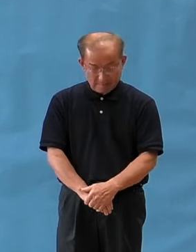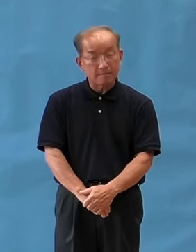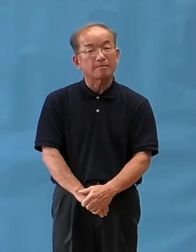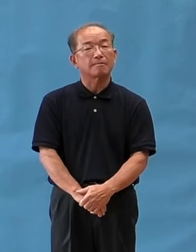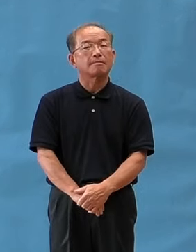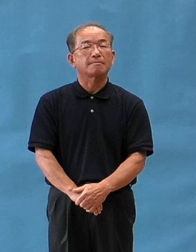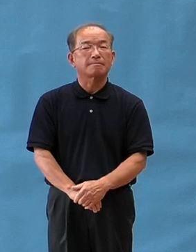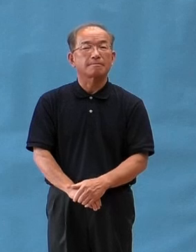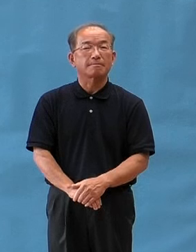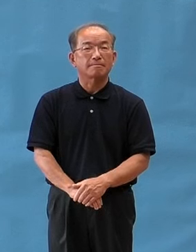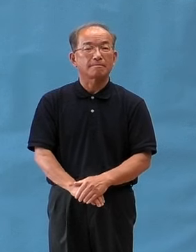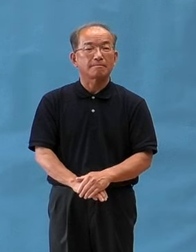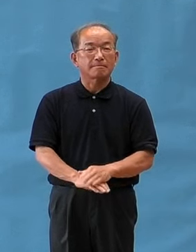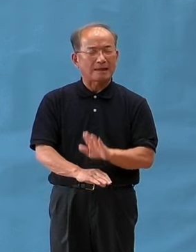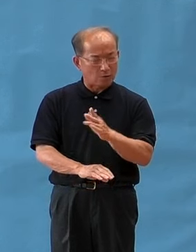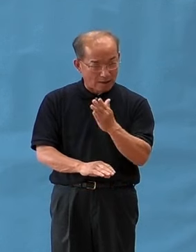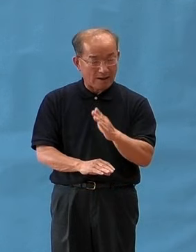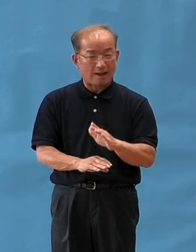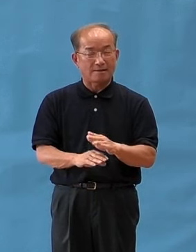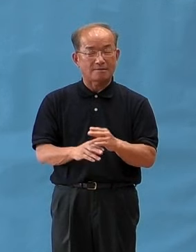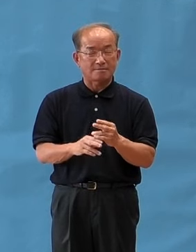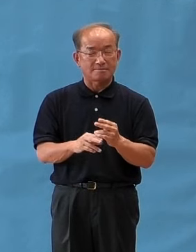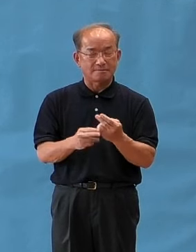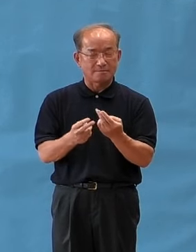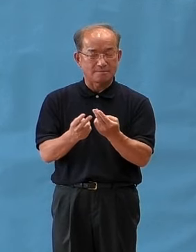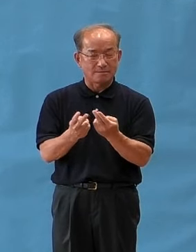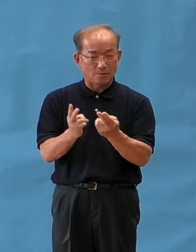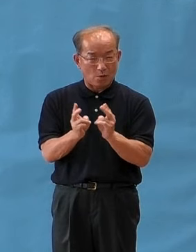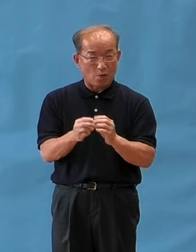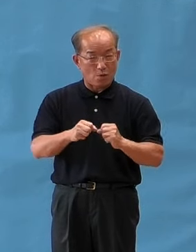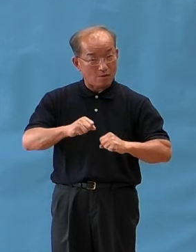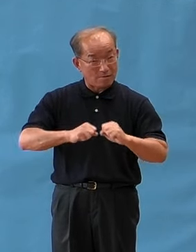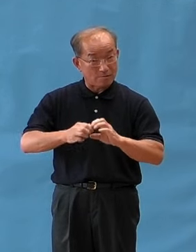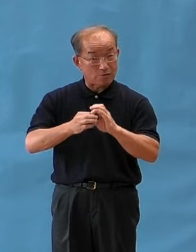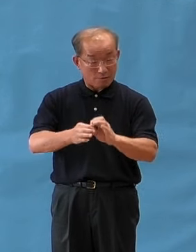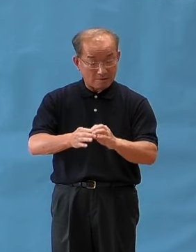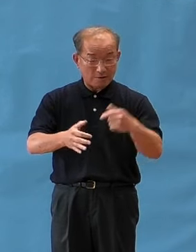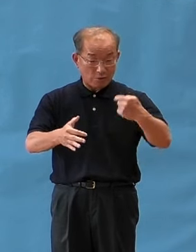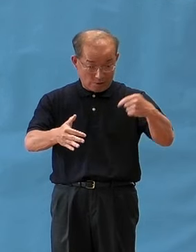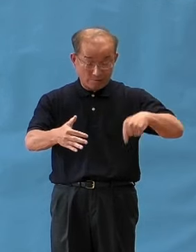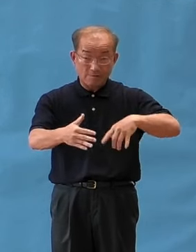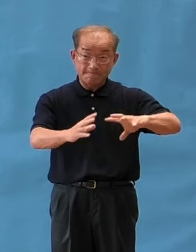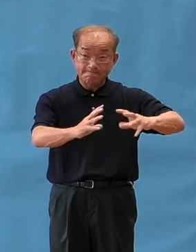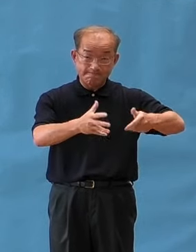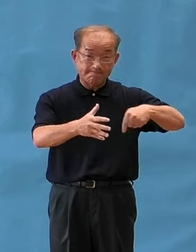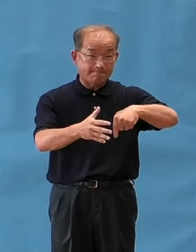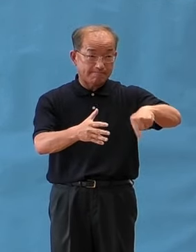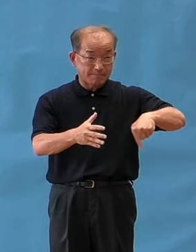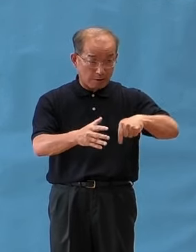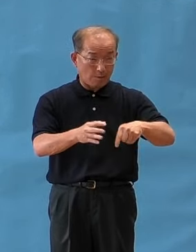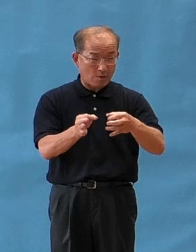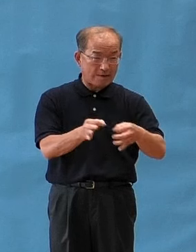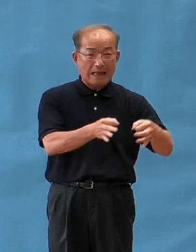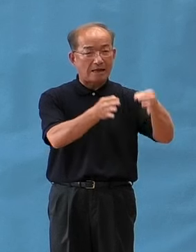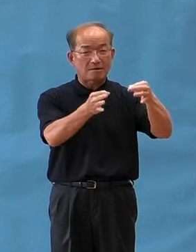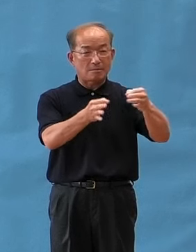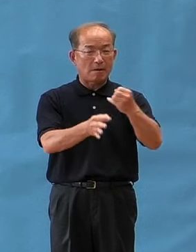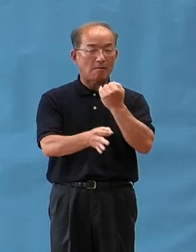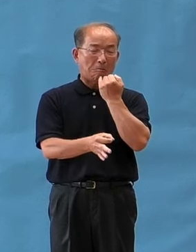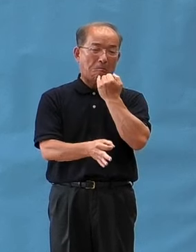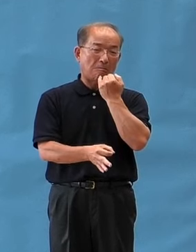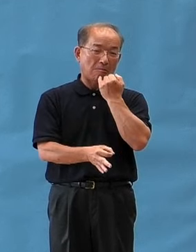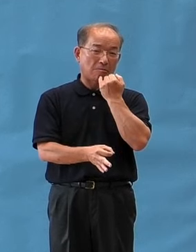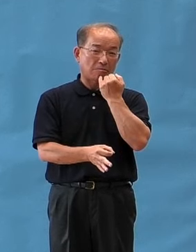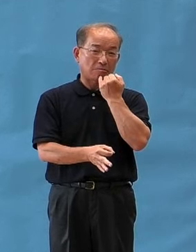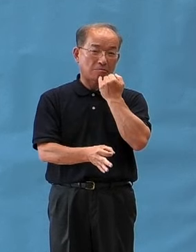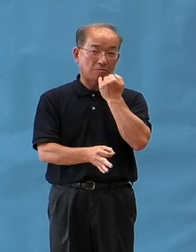なんとかこの支持制度を動かそうとしているときに、いや教育の世界でも値上げすればいいんじゃないかとかってい